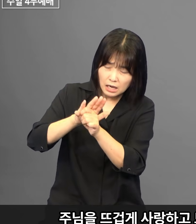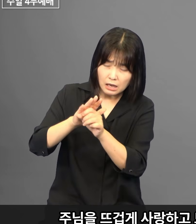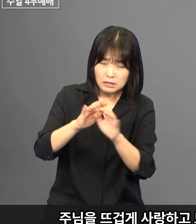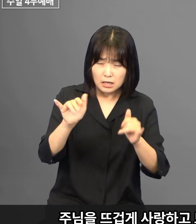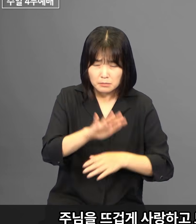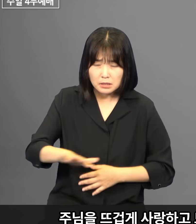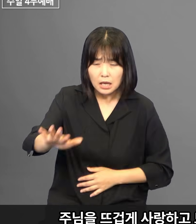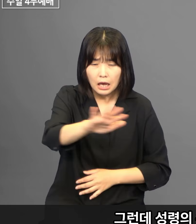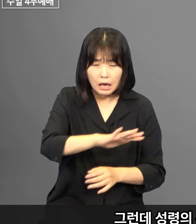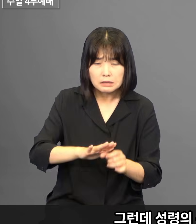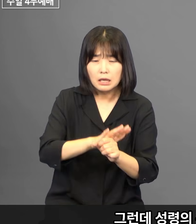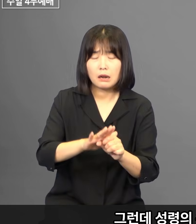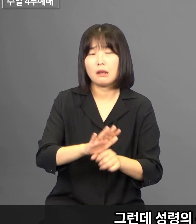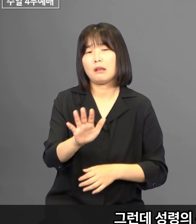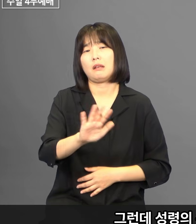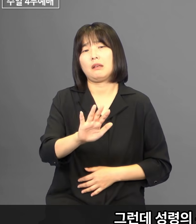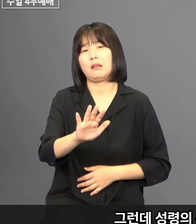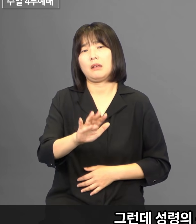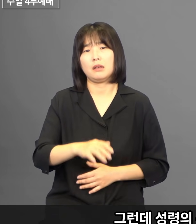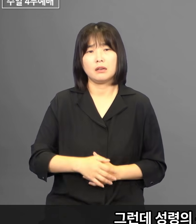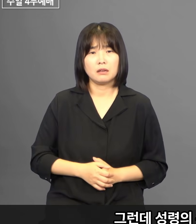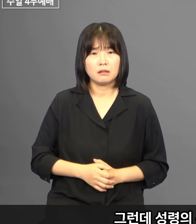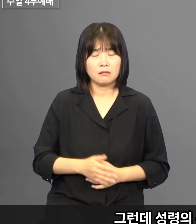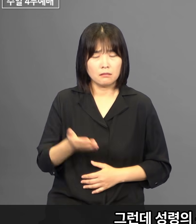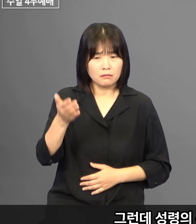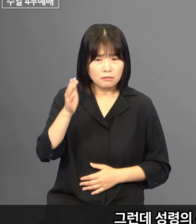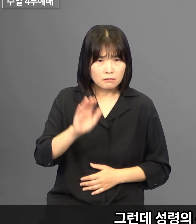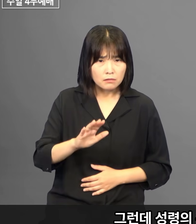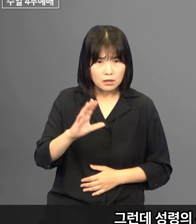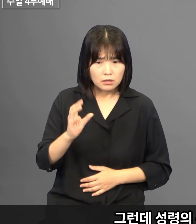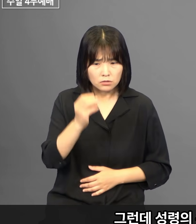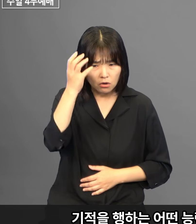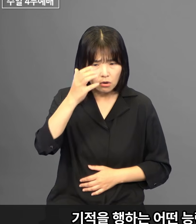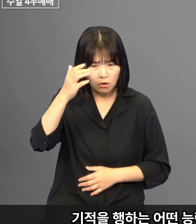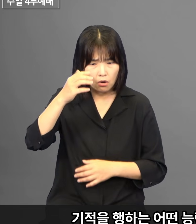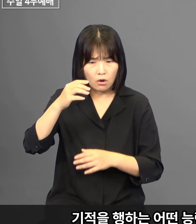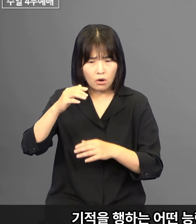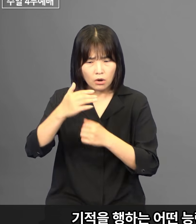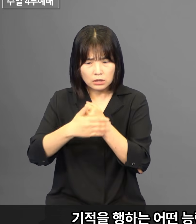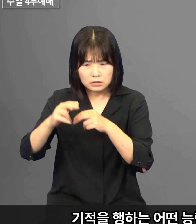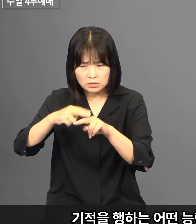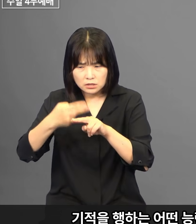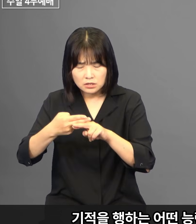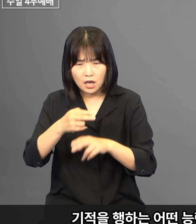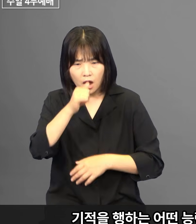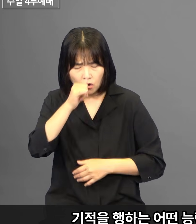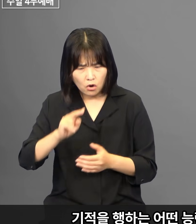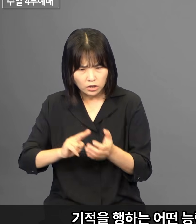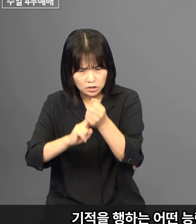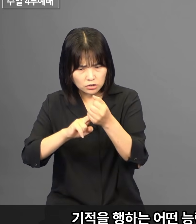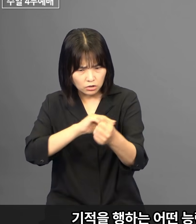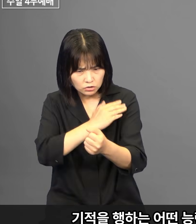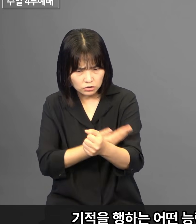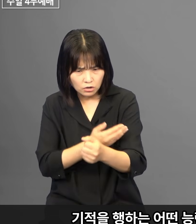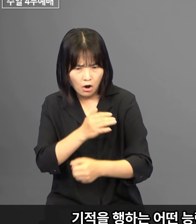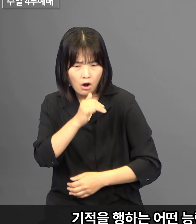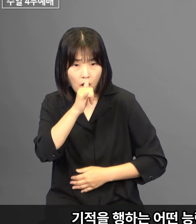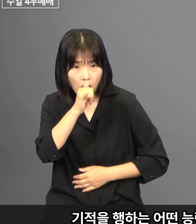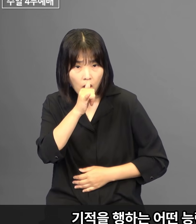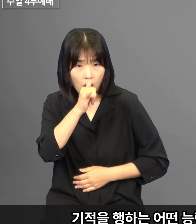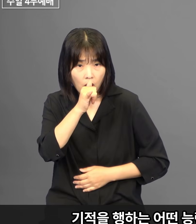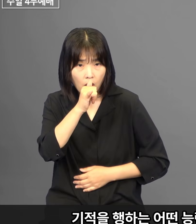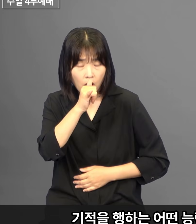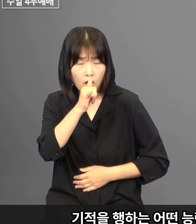없어요. 그런데 성령의 은사가 강하게 나타나고 기적을 행하는 어떤 능력이 나타나는 그런